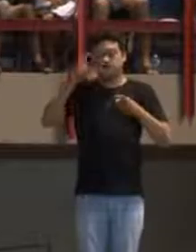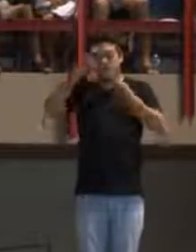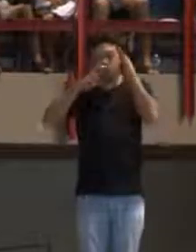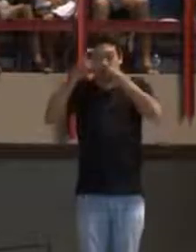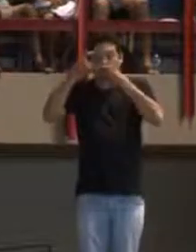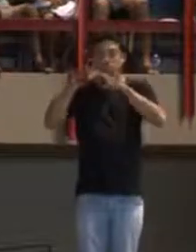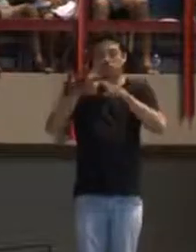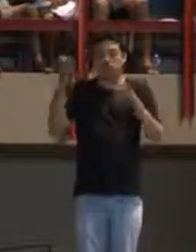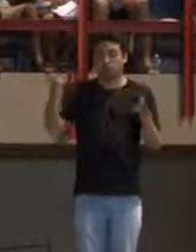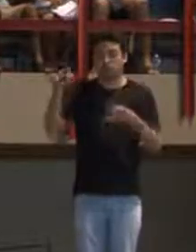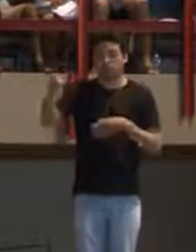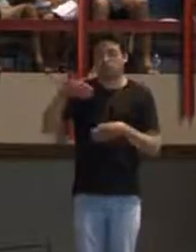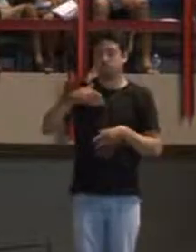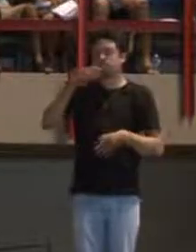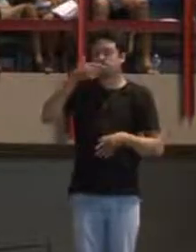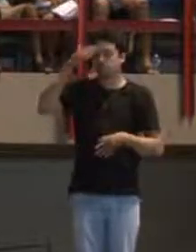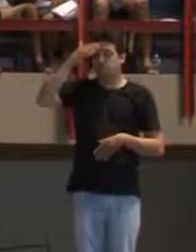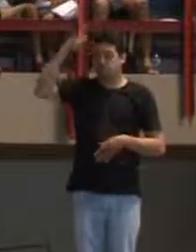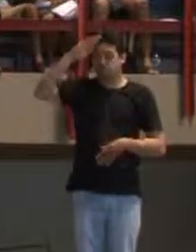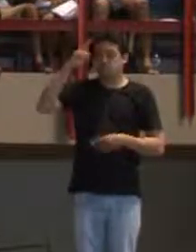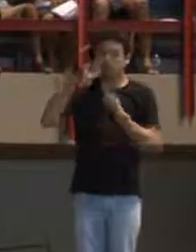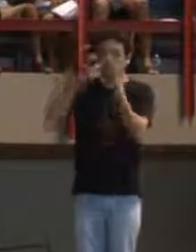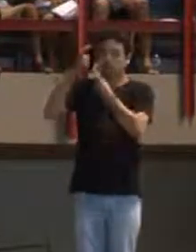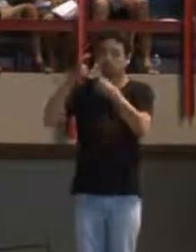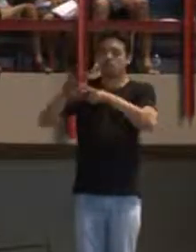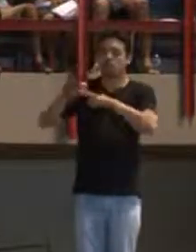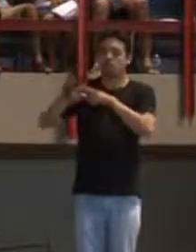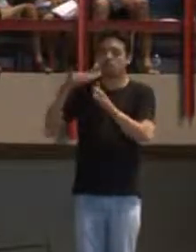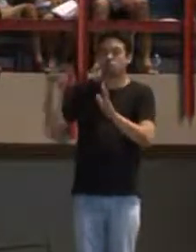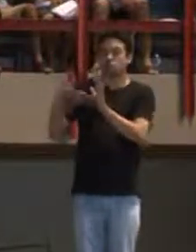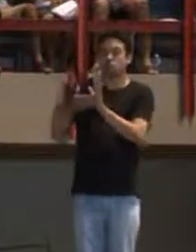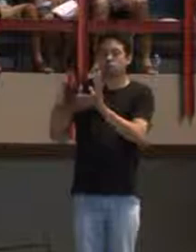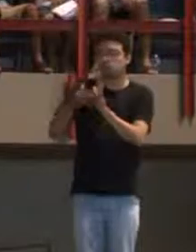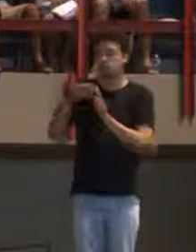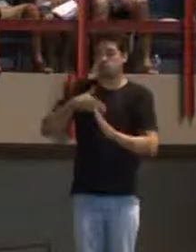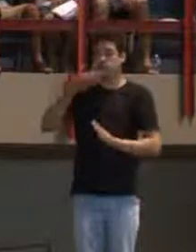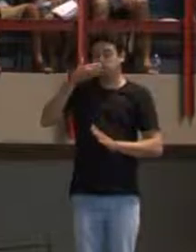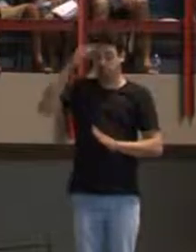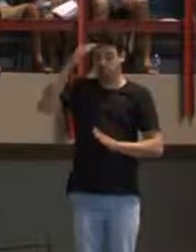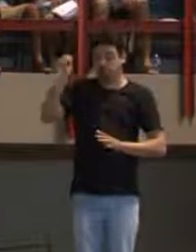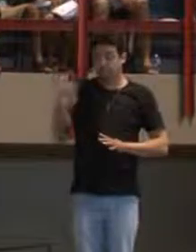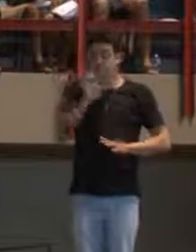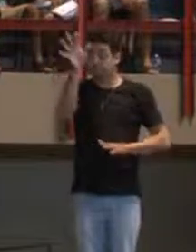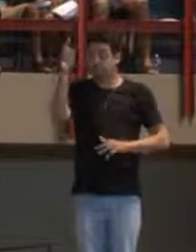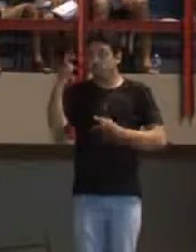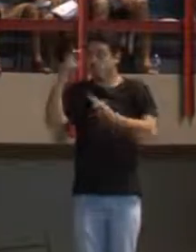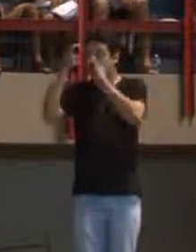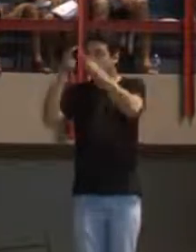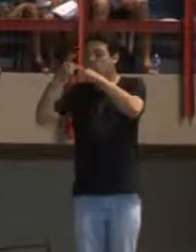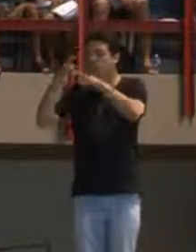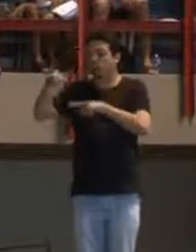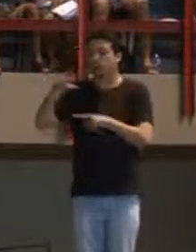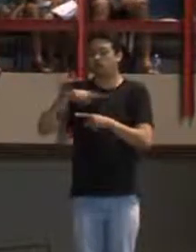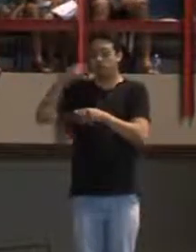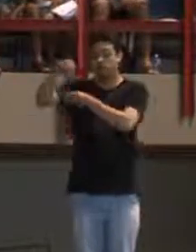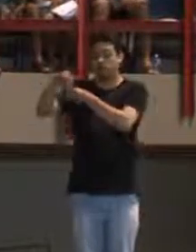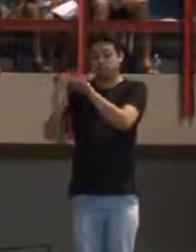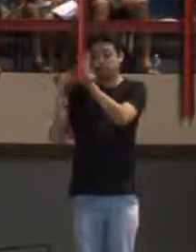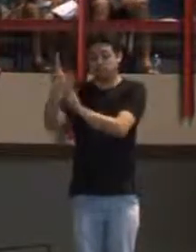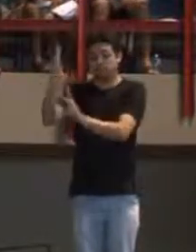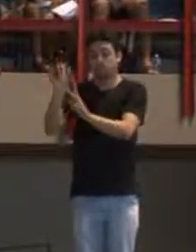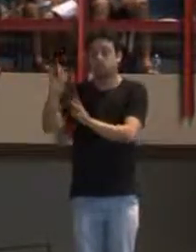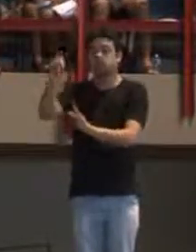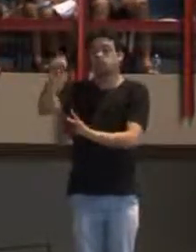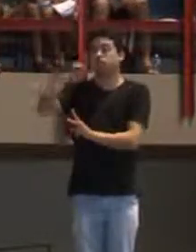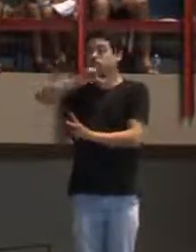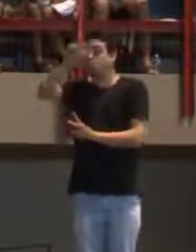com o Oriente Médio hoje? Há ou não há? Por que todo mundo se preocupa com o Oriente Médio? Porque lá tem petróleo. Se não